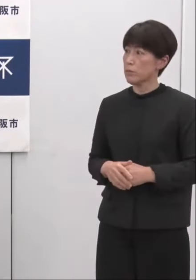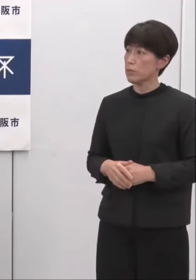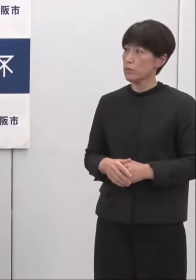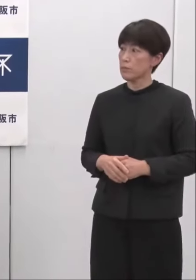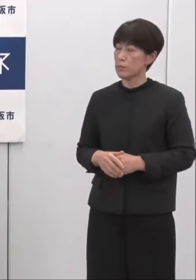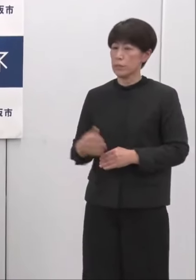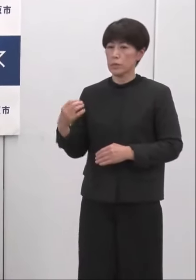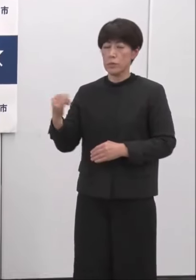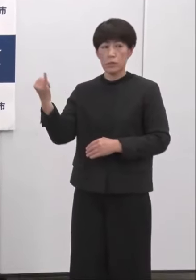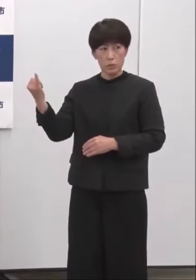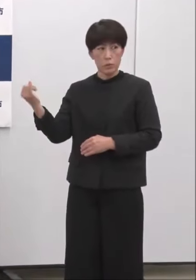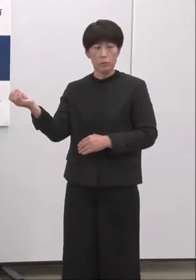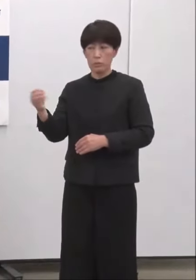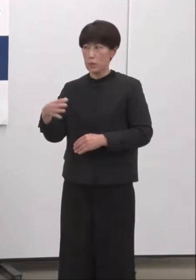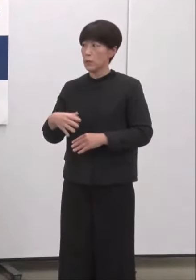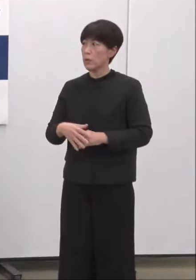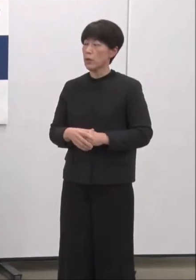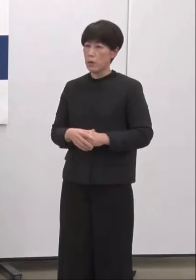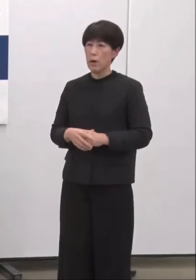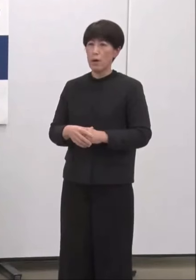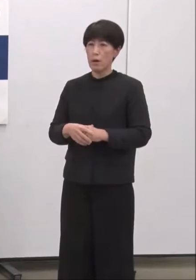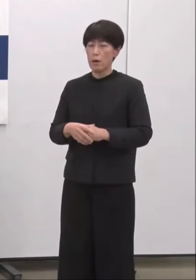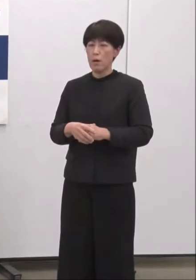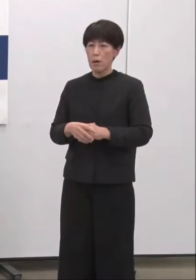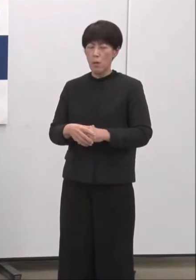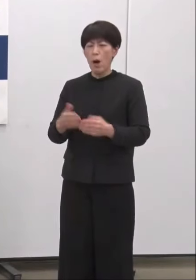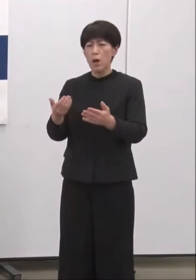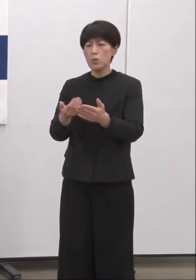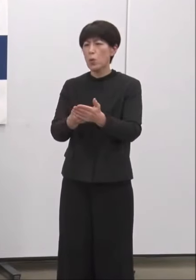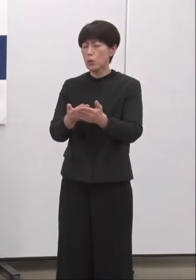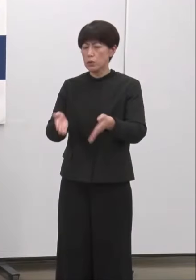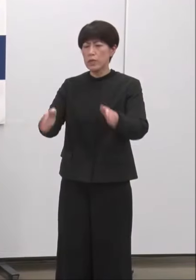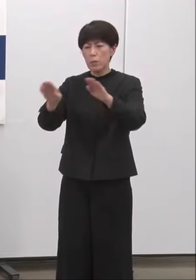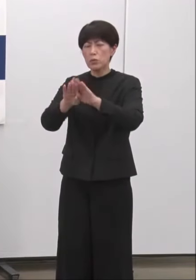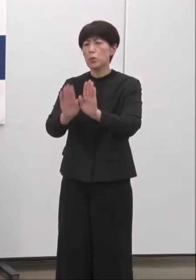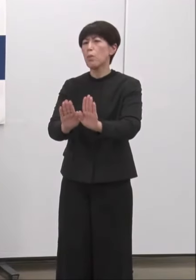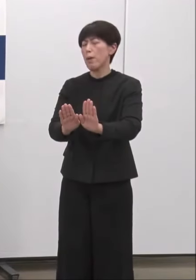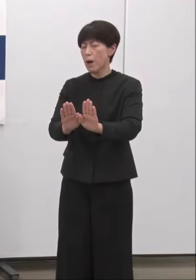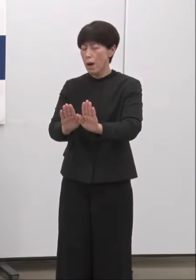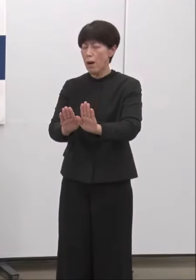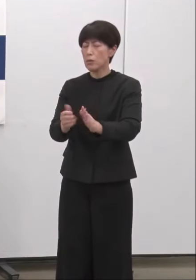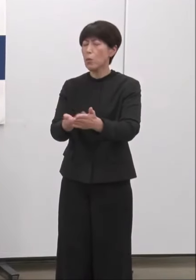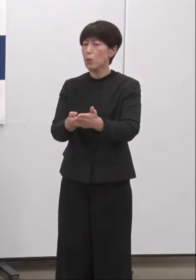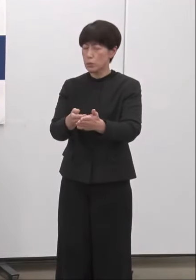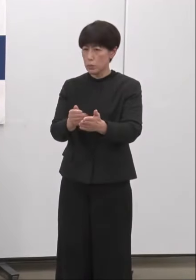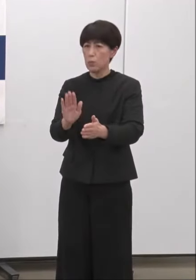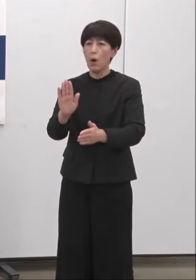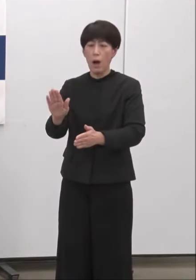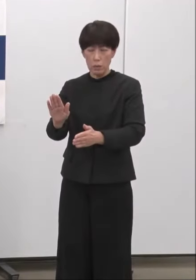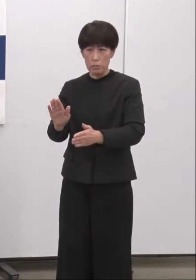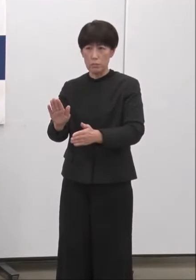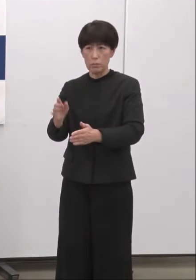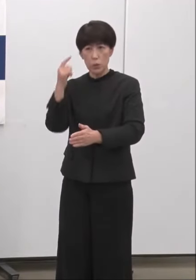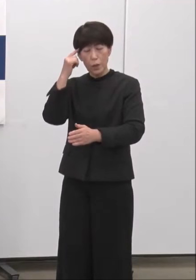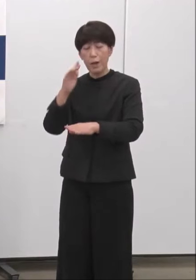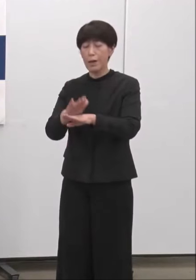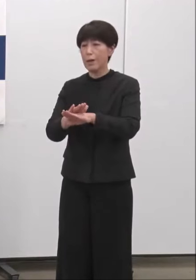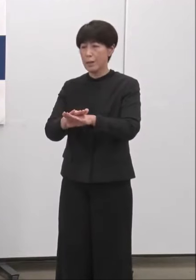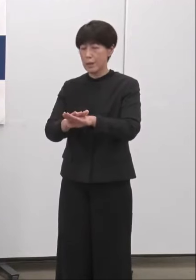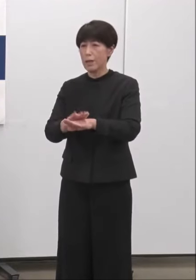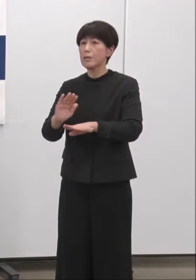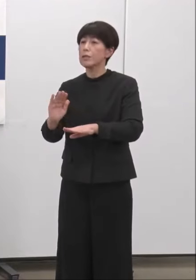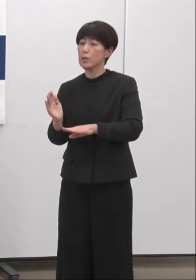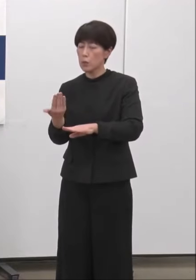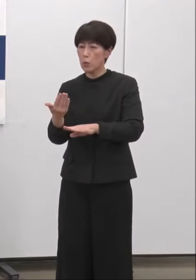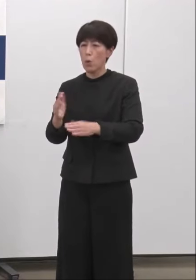台を作るときに残すこともありということで、建築の話してると思いますけれども、最初はやっぱりそこの街づく